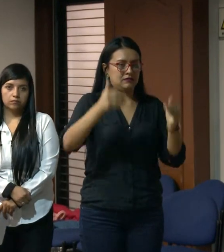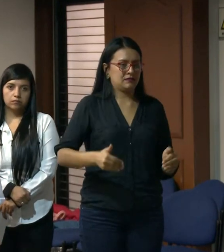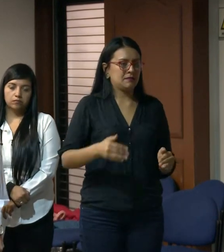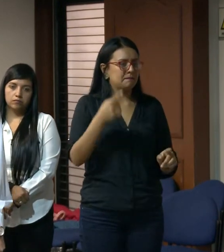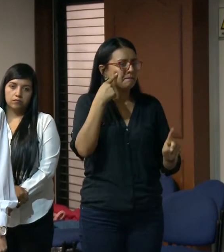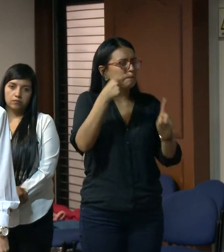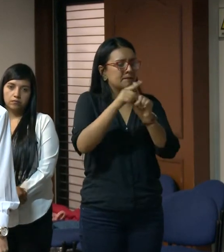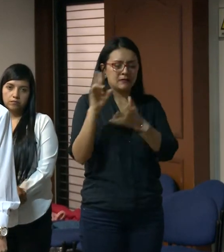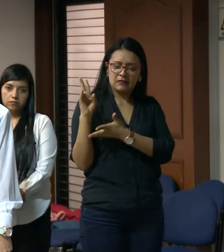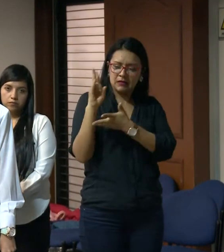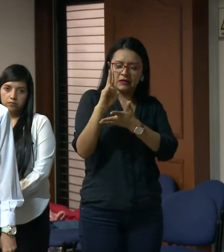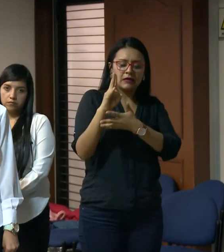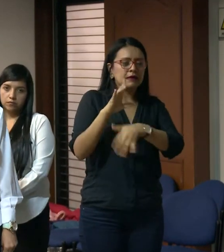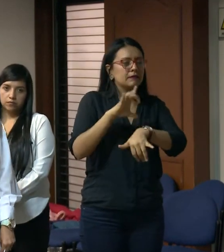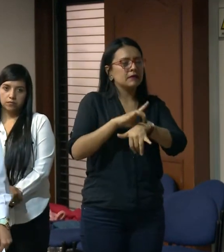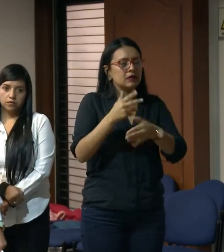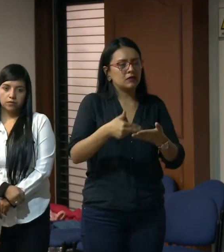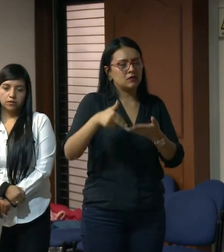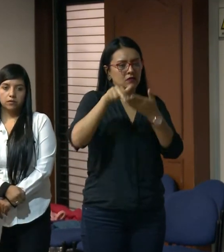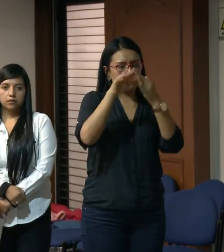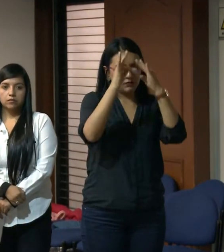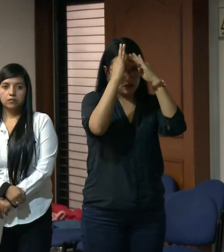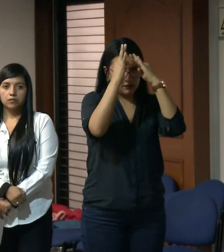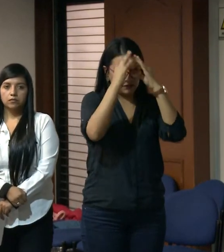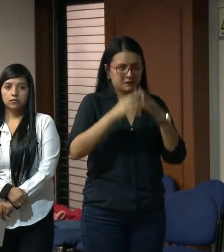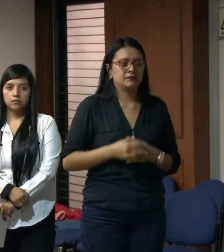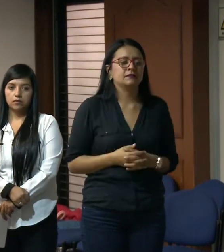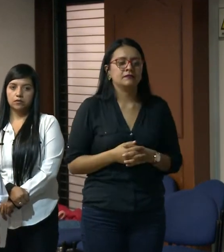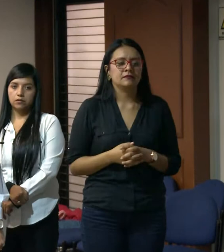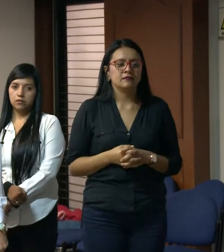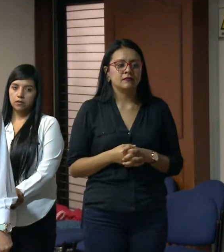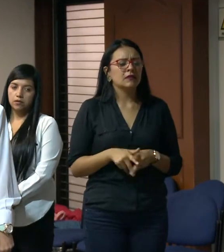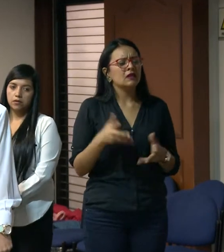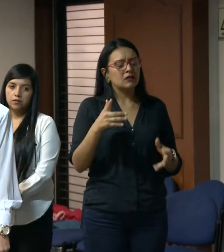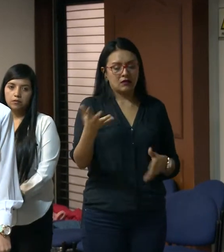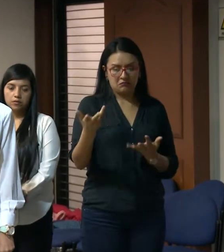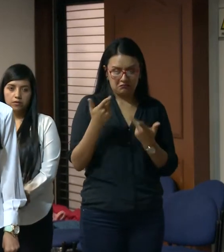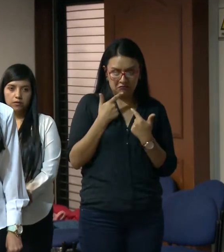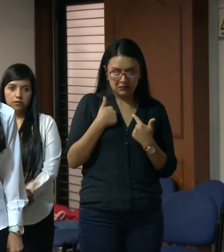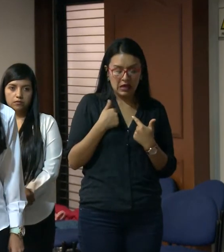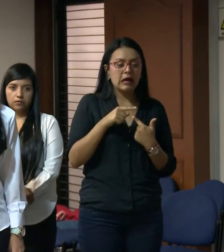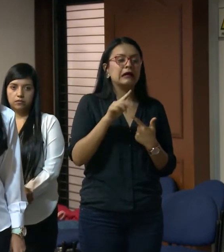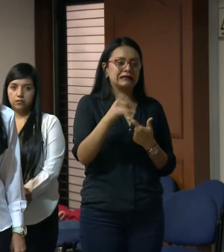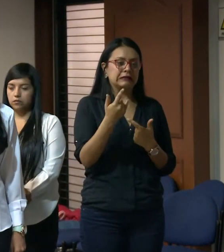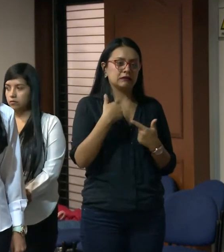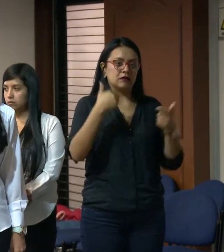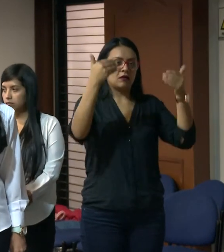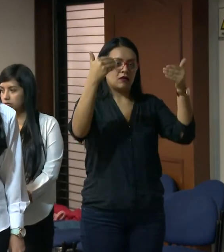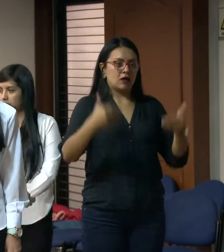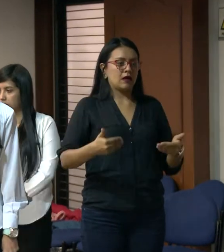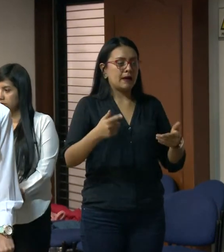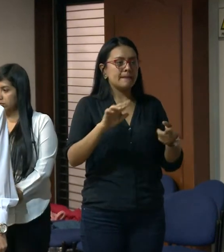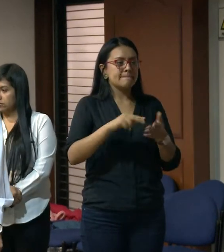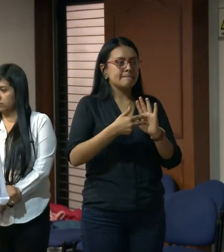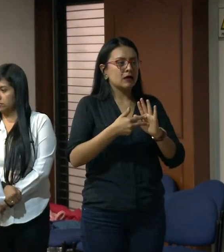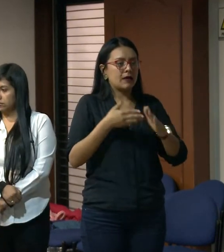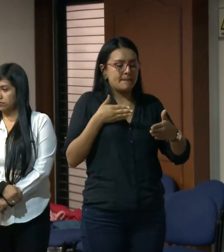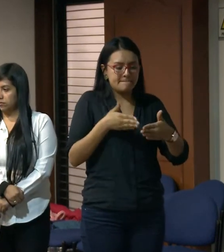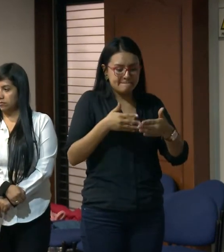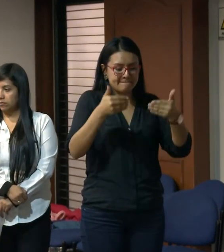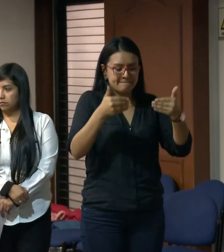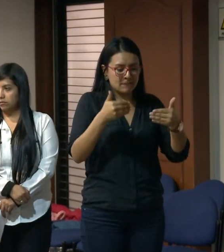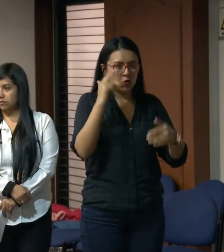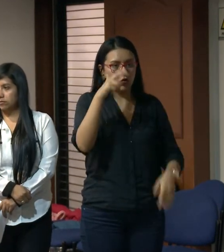todo en un modelo médico rehabilitatorio, donde decían que la discapacidad era una limitación física